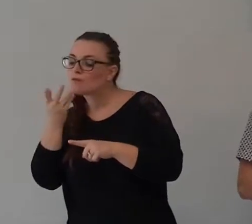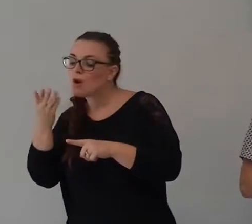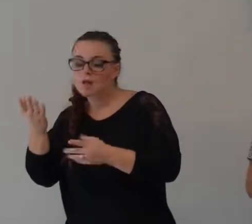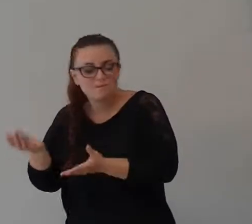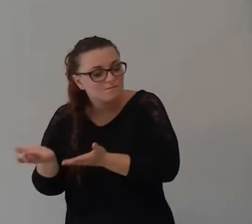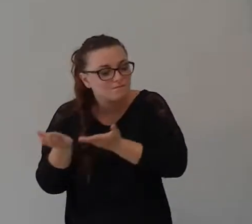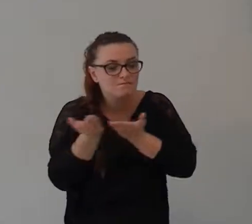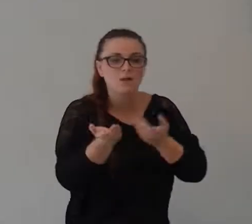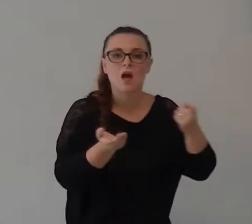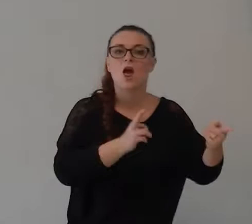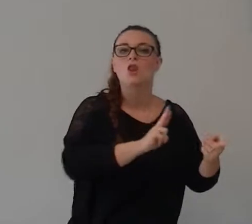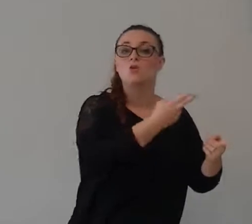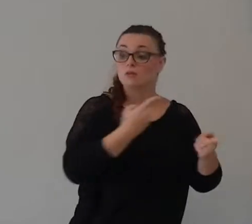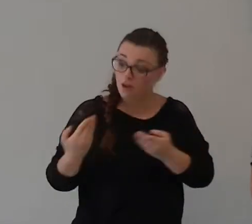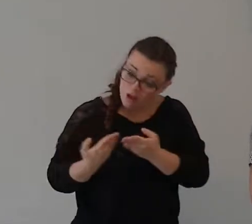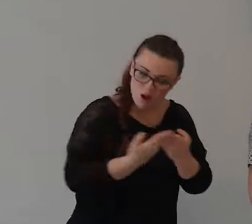Esatto.